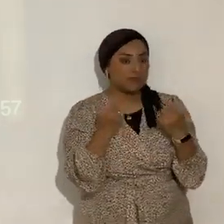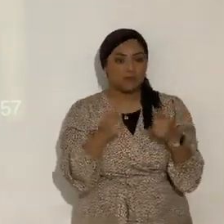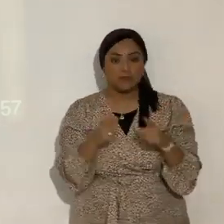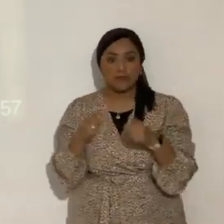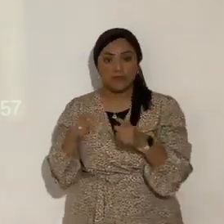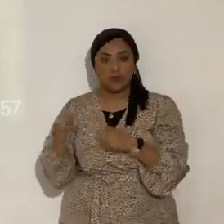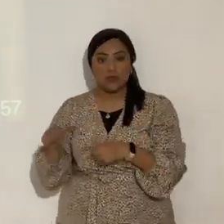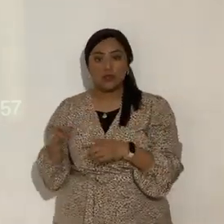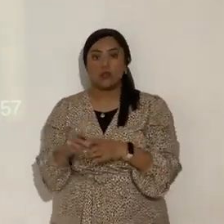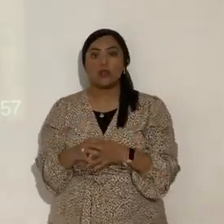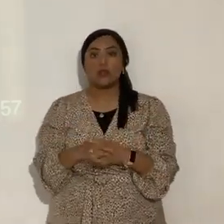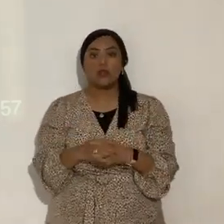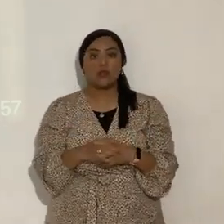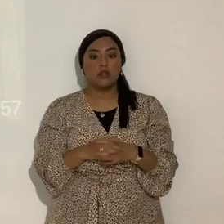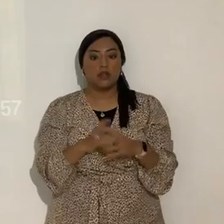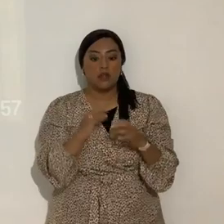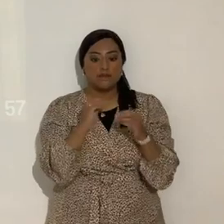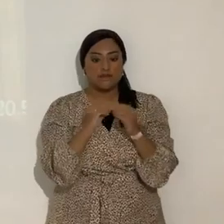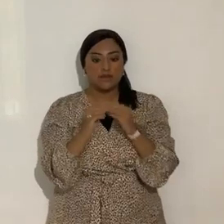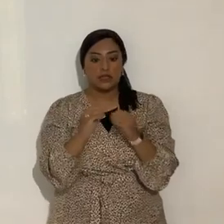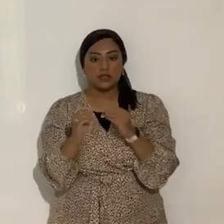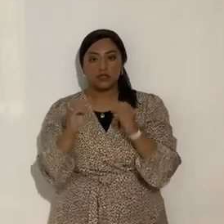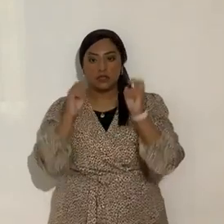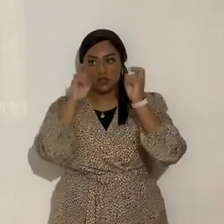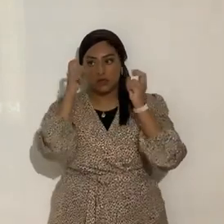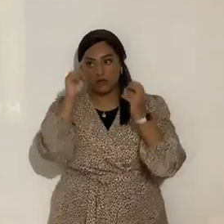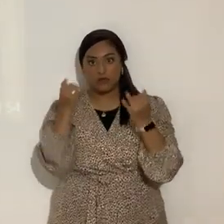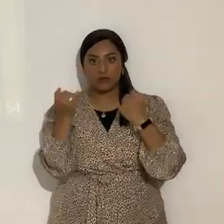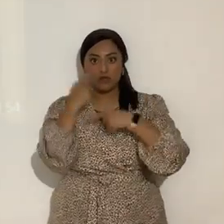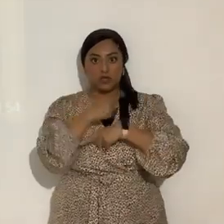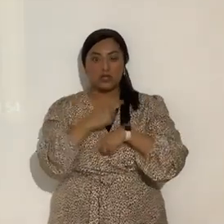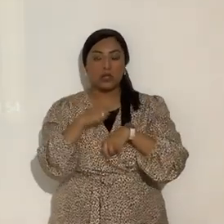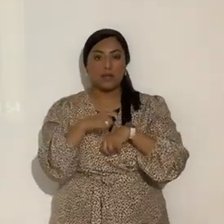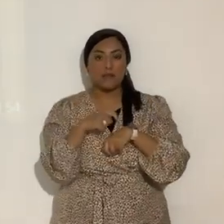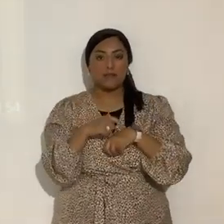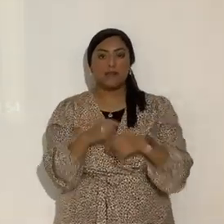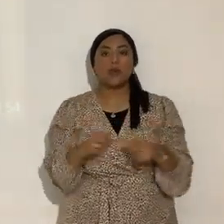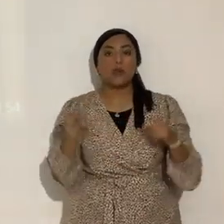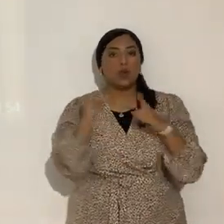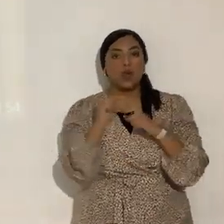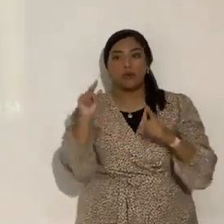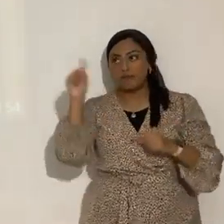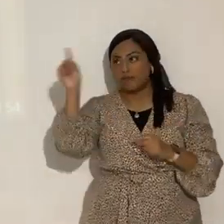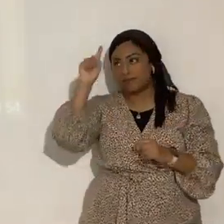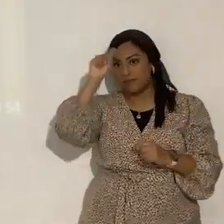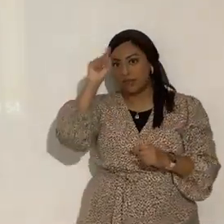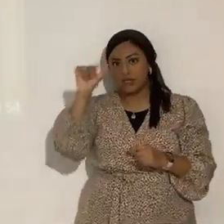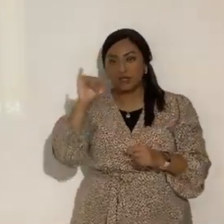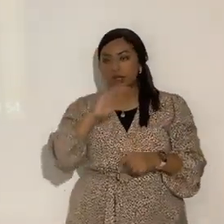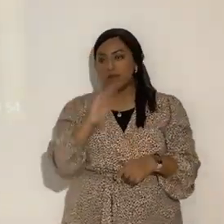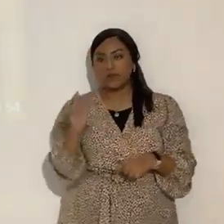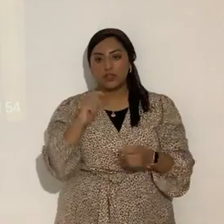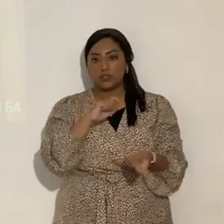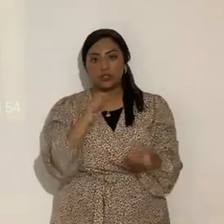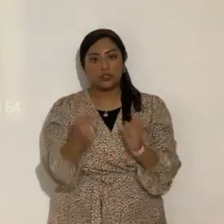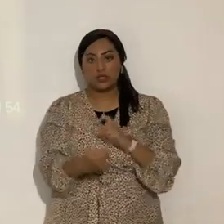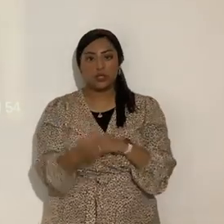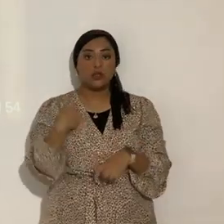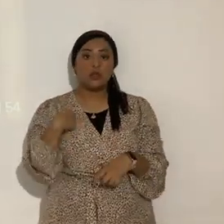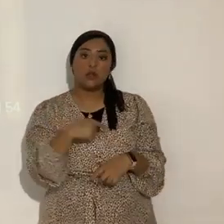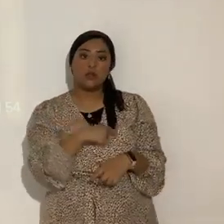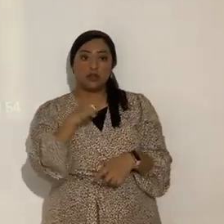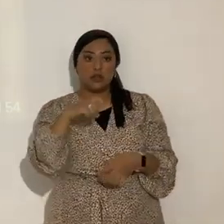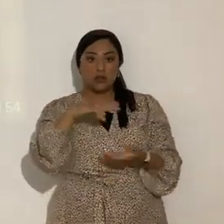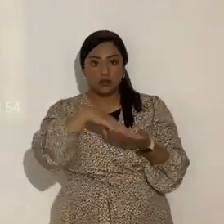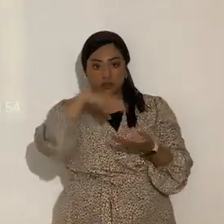vamos a acomodar el tema para el tiempo de hoy, porque la palabra es eterna, no pasa de moda. O sea, tenemos que aprender